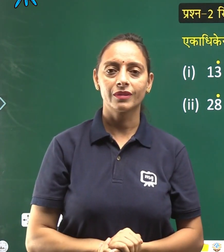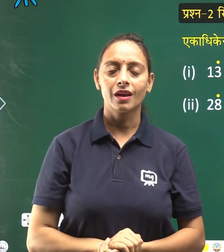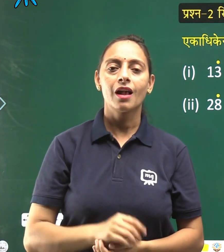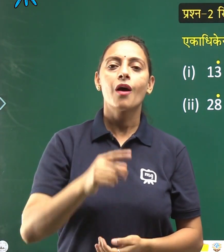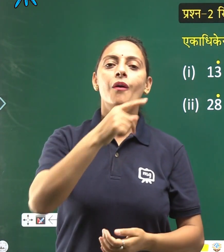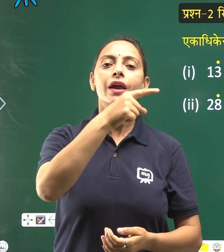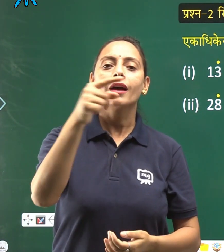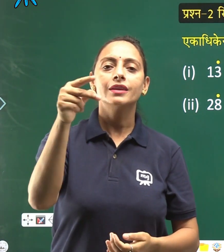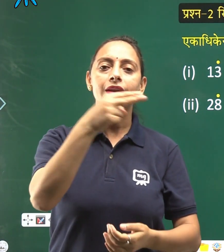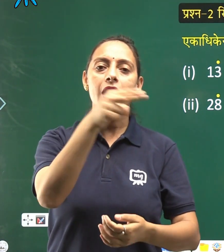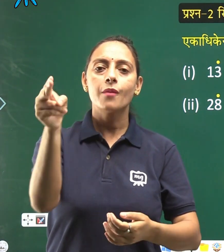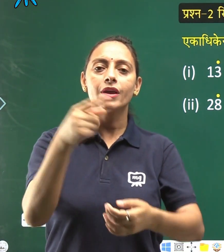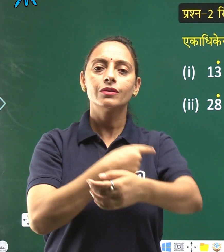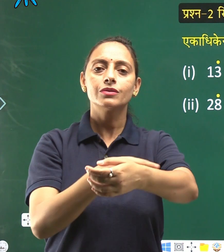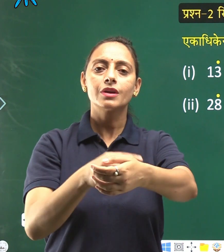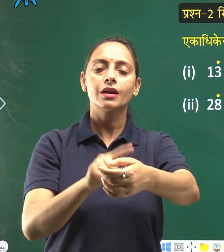एकाधिकेन।